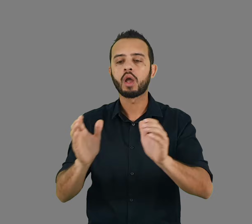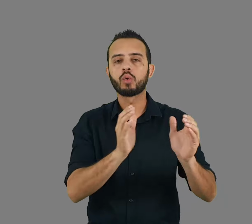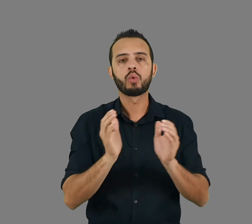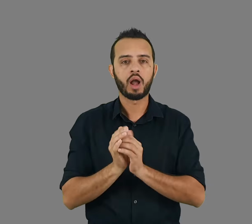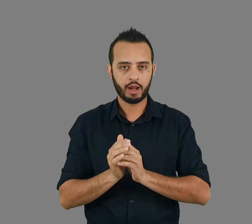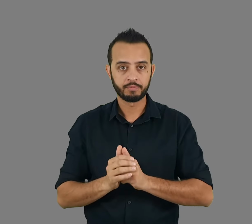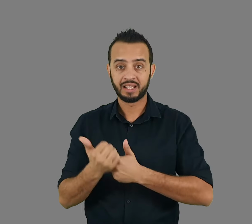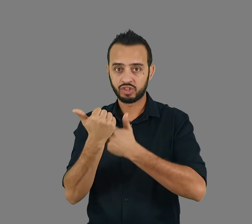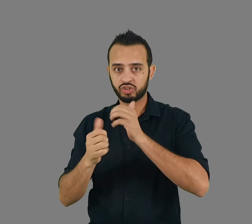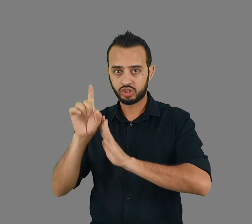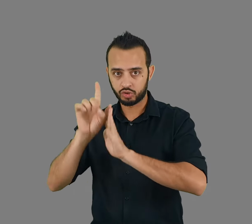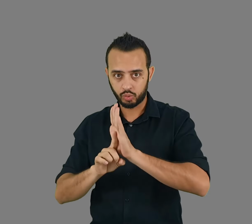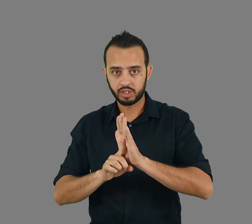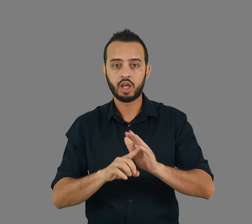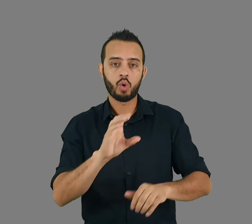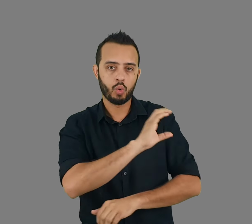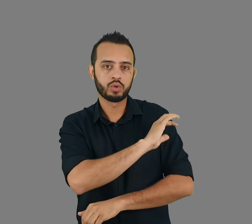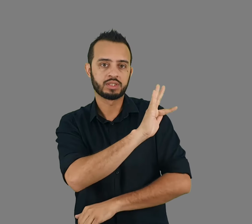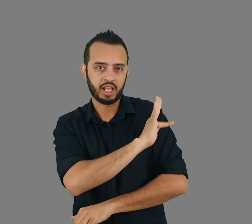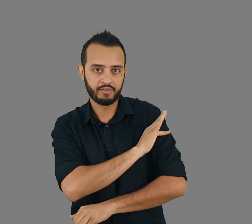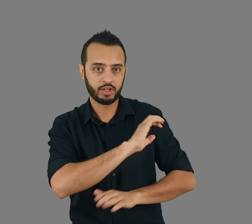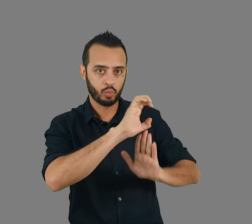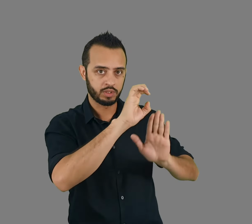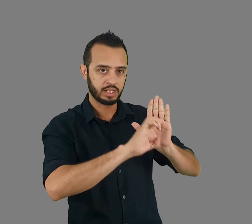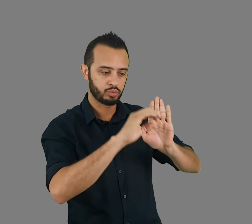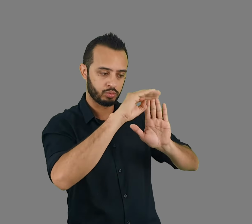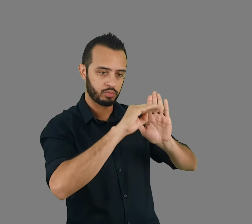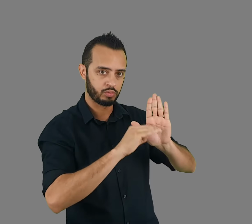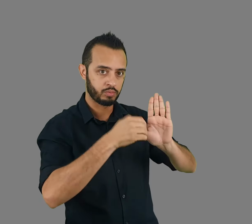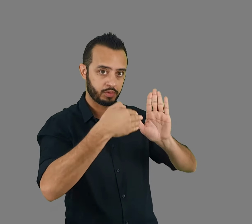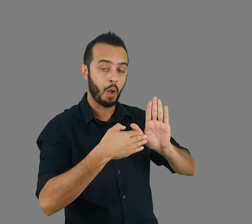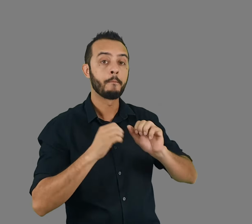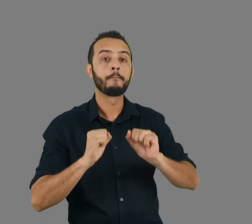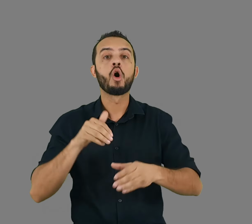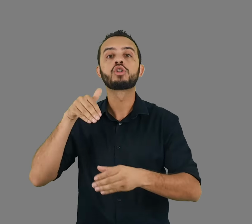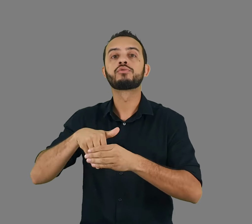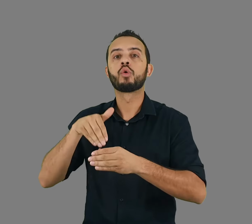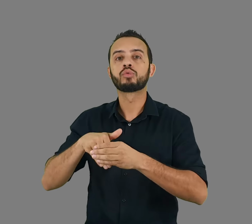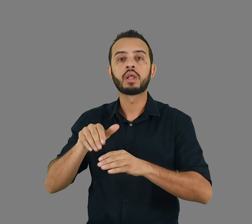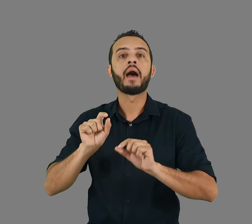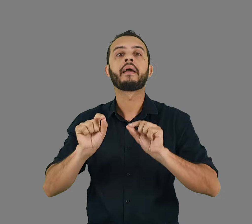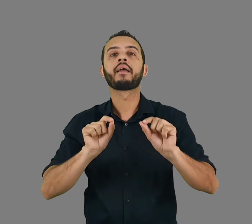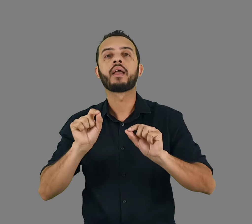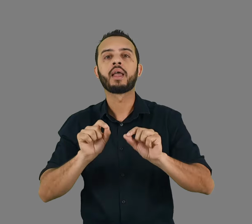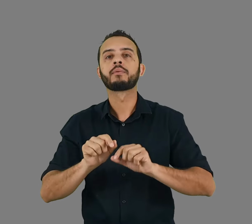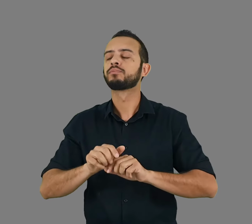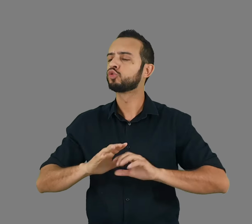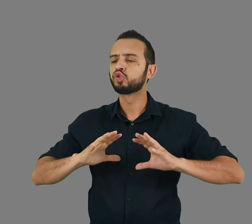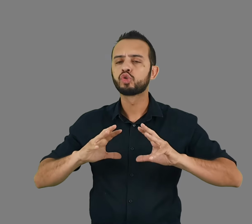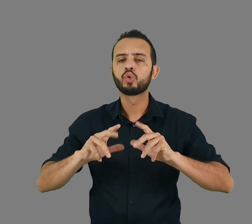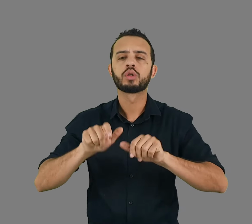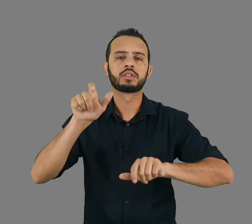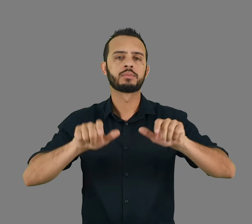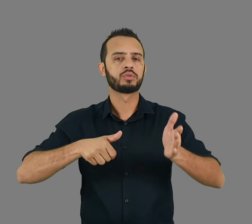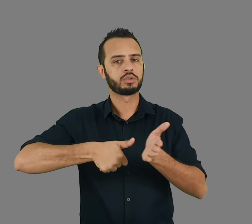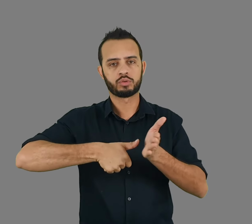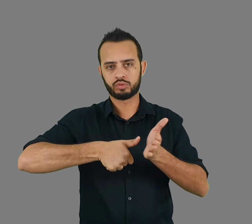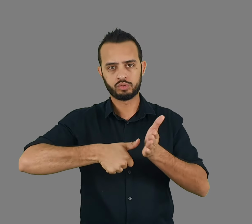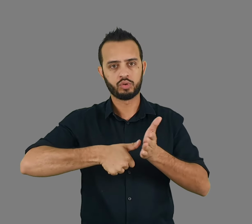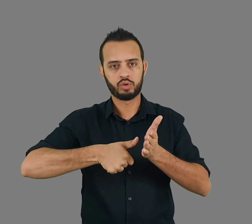forma prevista neste Estatuto, sendo que poderão votar e ser votados todos os tipos de associados, exceto o